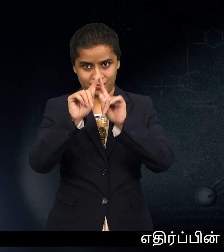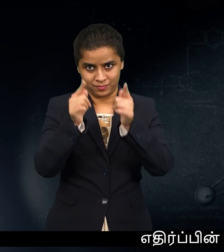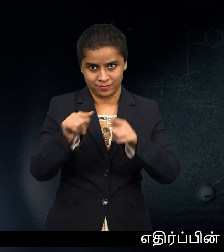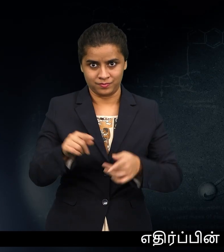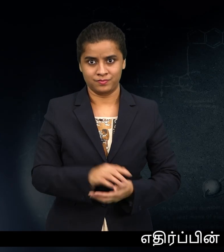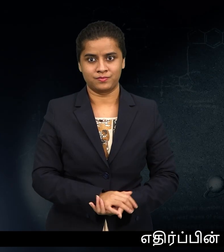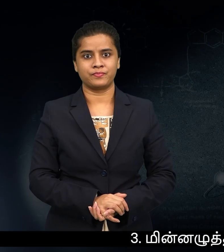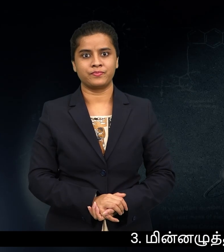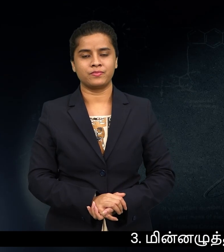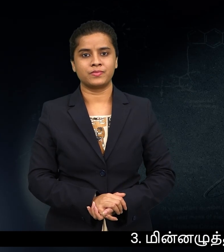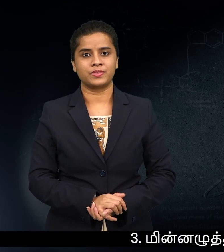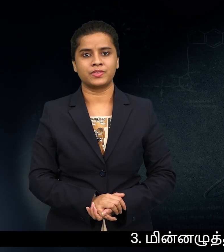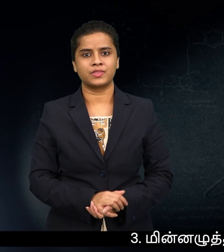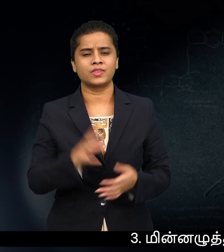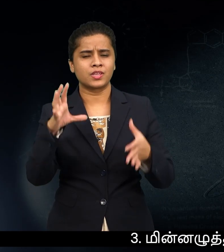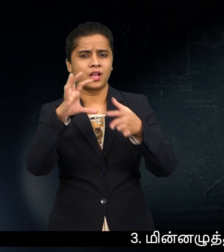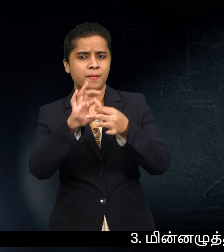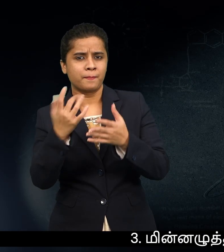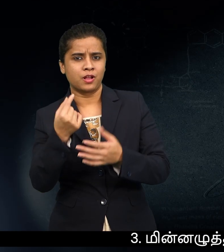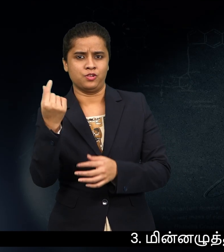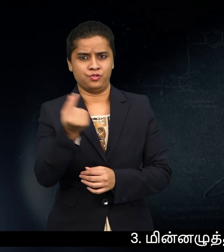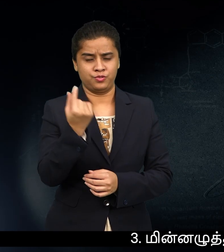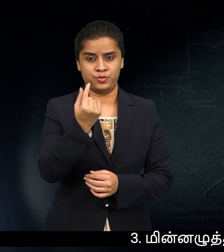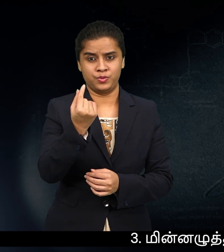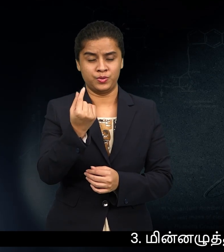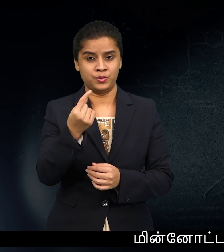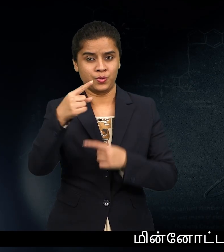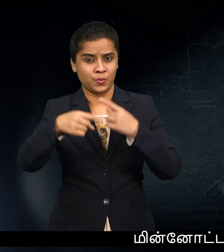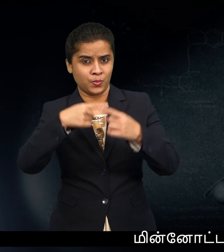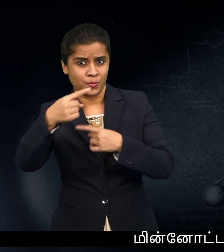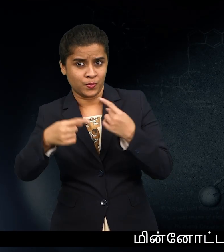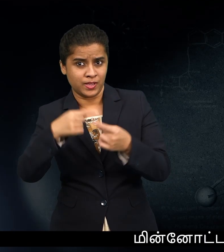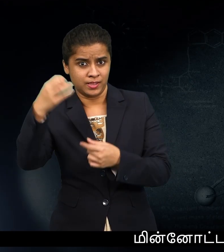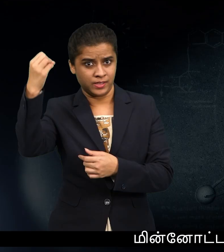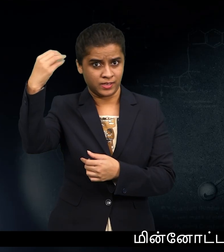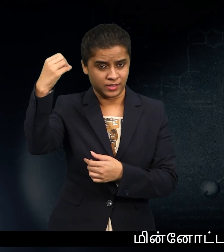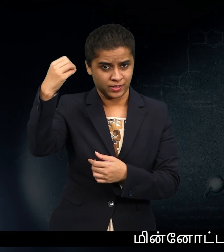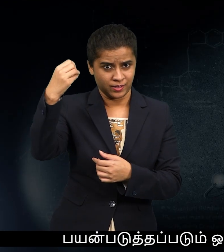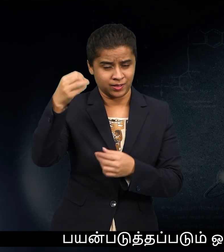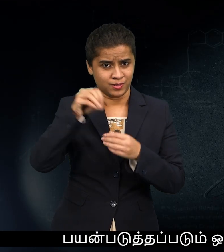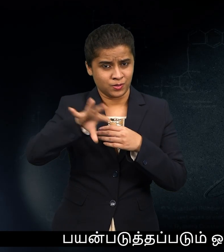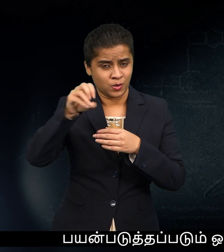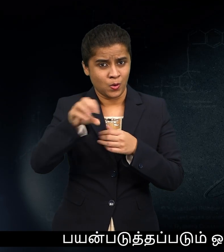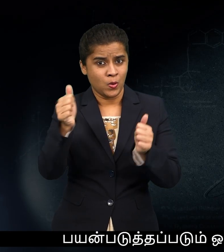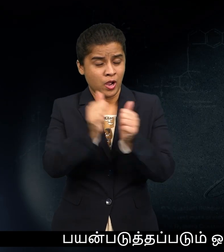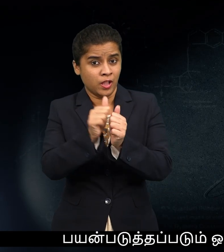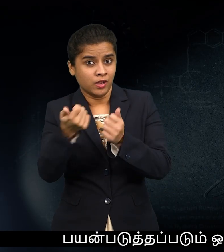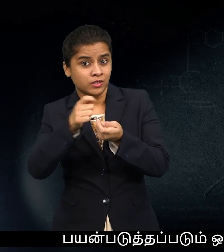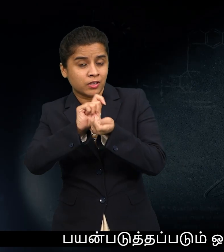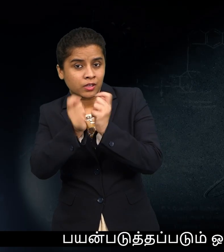ஆகும். மின்னழுத்த மூலத்தை மாற்றாமல் மின்னோட்டத்தை கட்டுப்படுத்த பயன்படுத்தப்படும் ஒரு கூறு